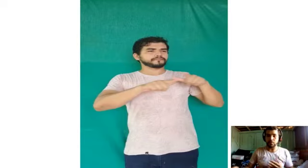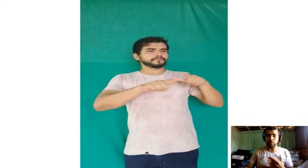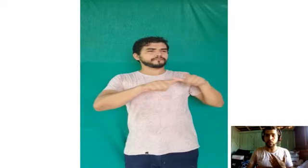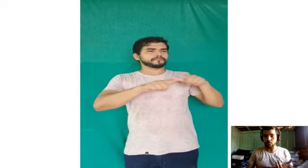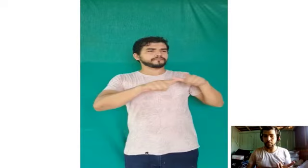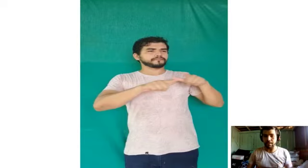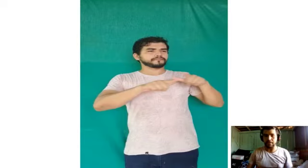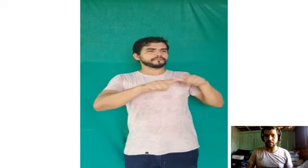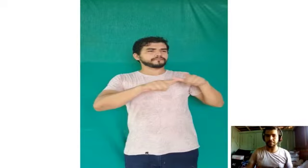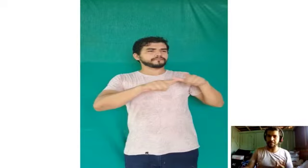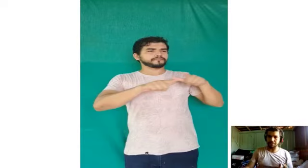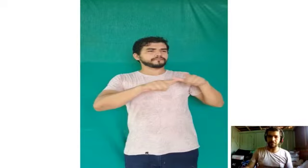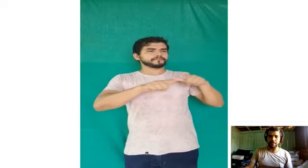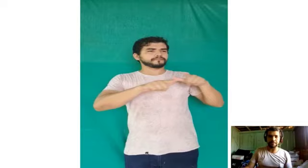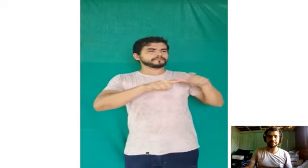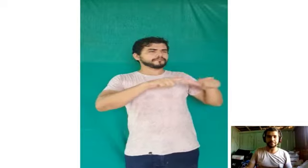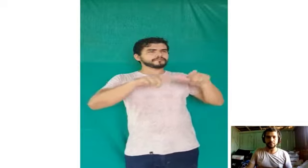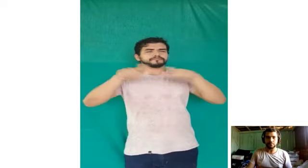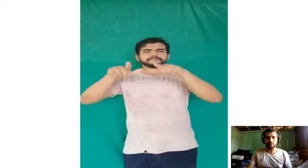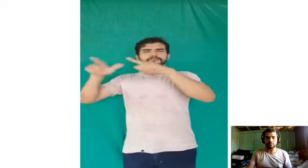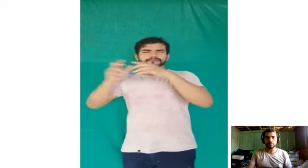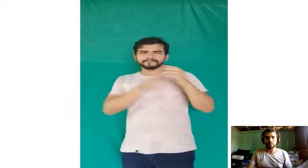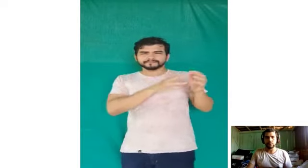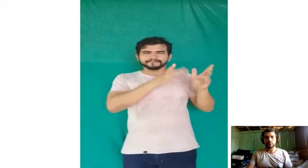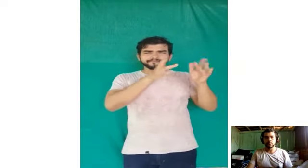Mas ele pegou tudo o quê? Vamos continuar.